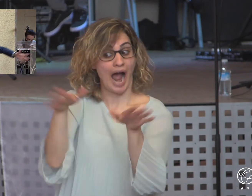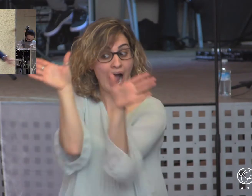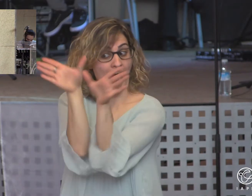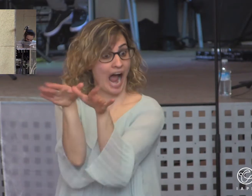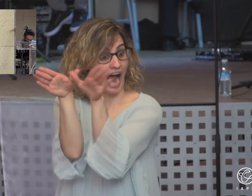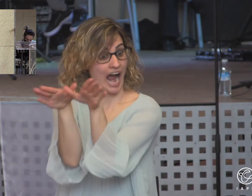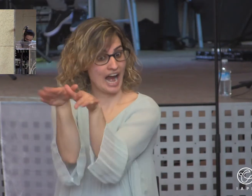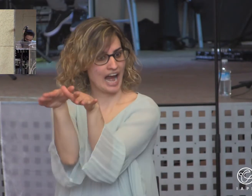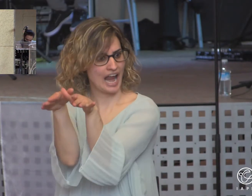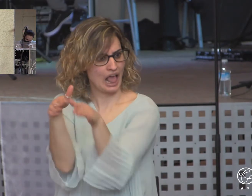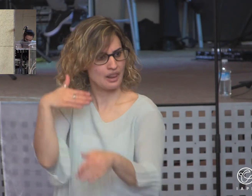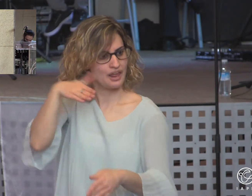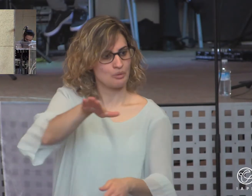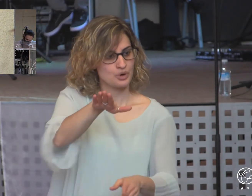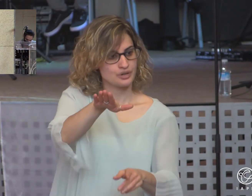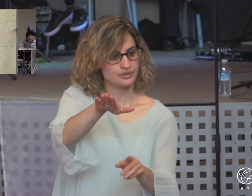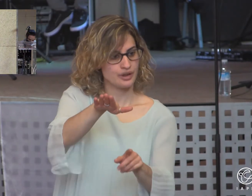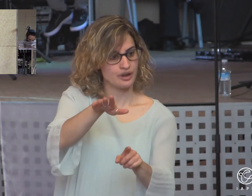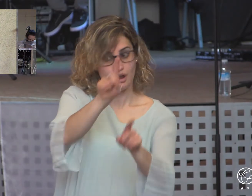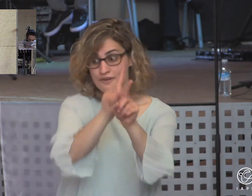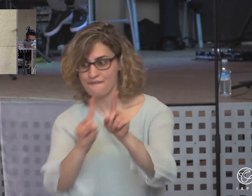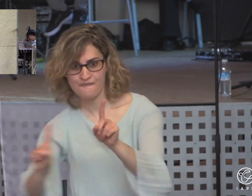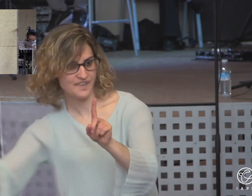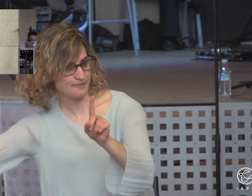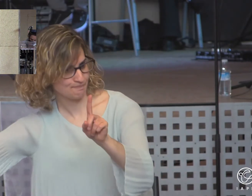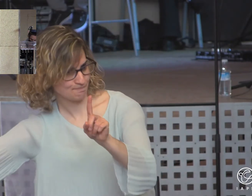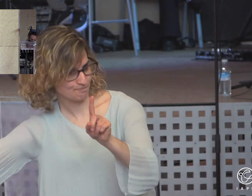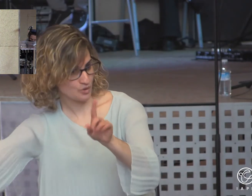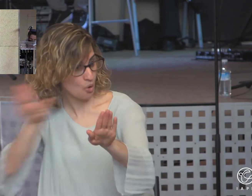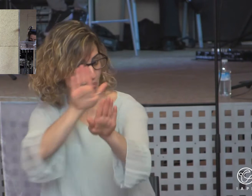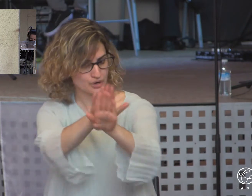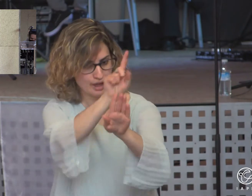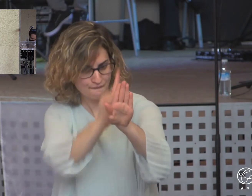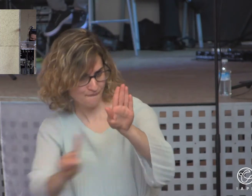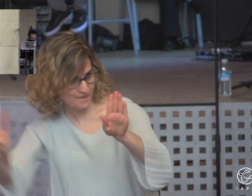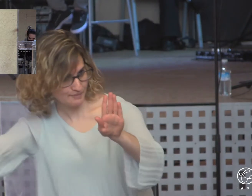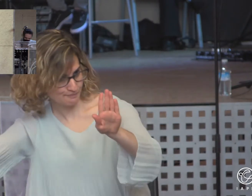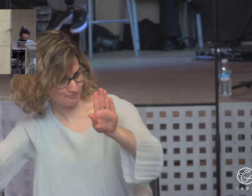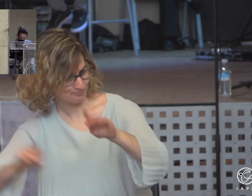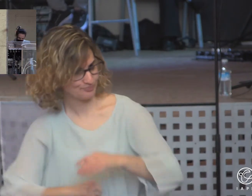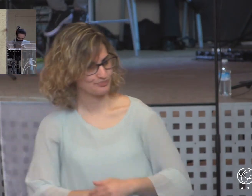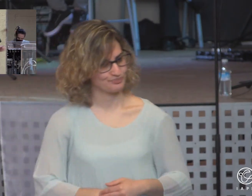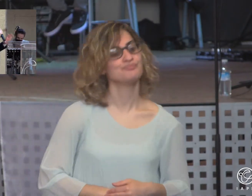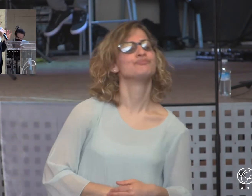pasaba de largo y no fallecían los hijos.